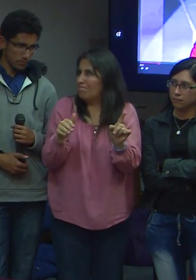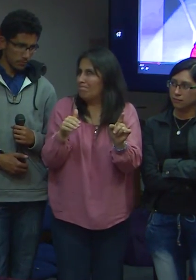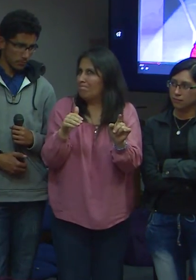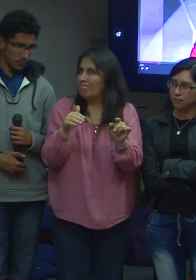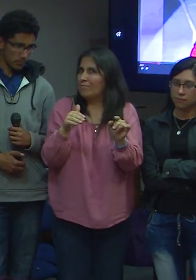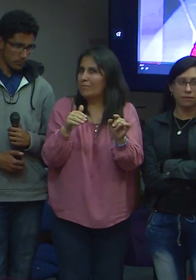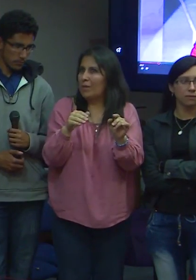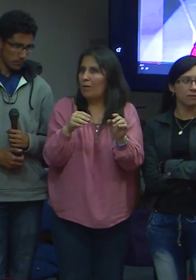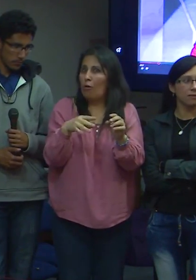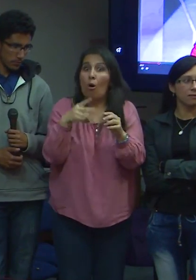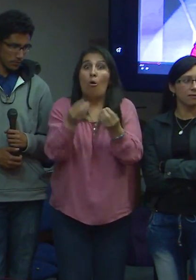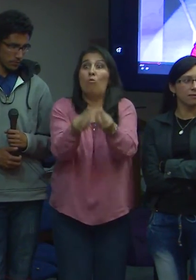muy limitada.